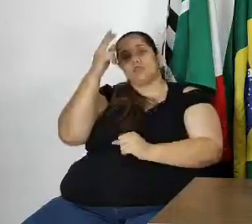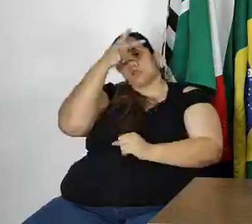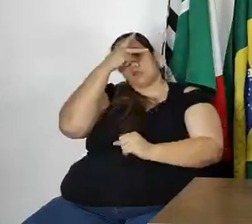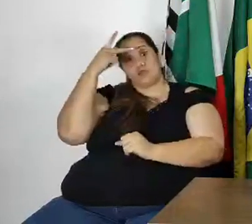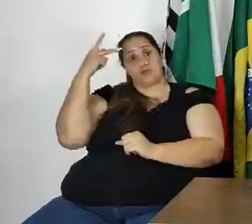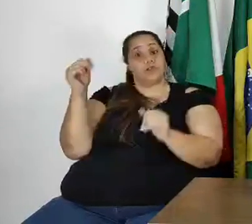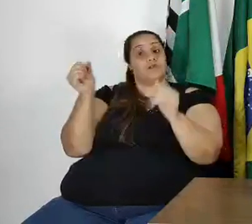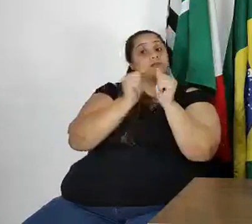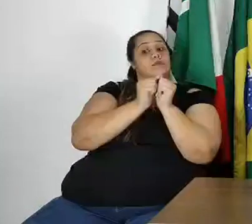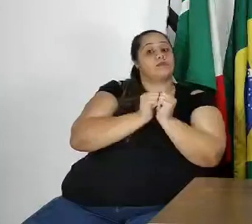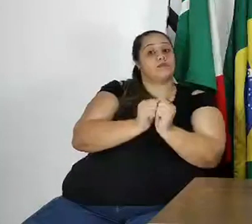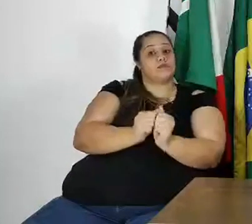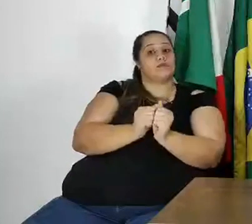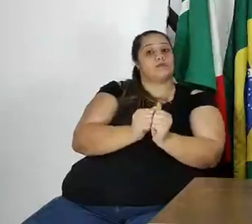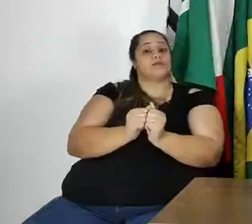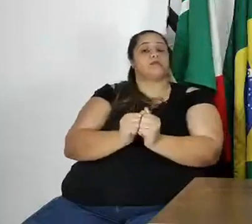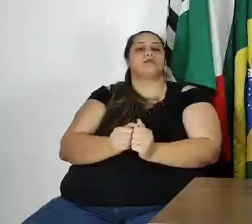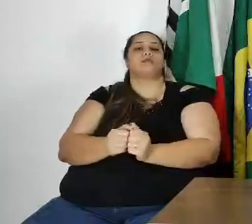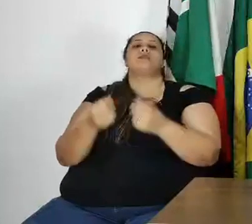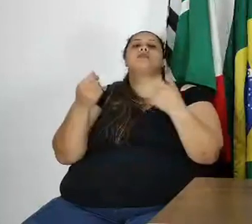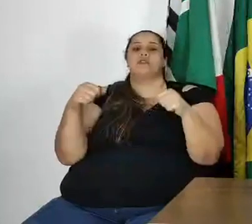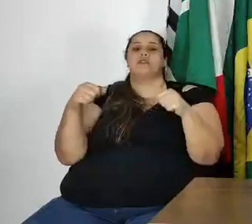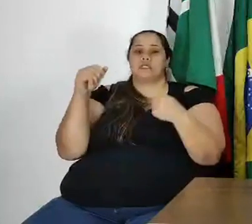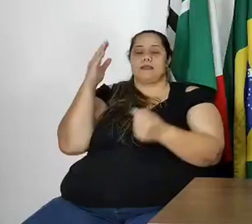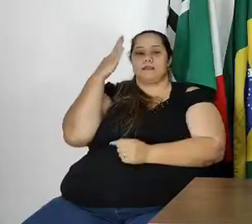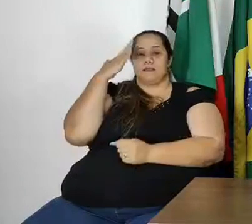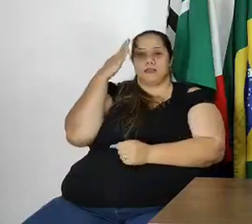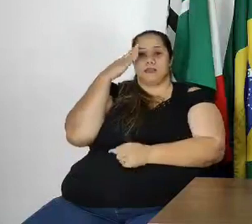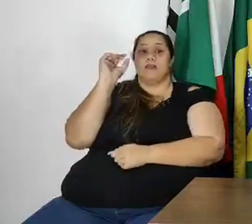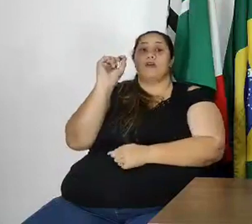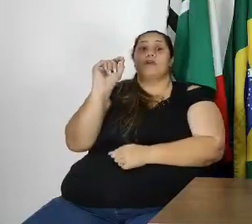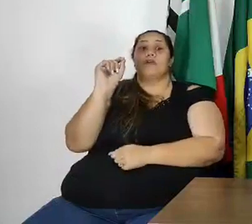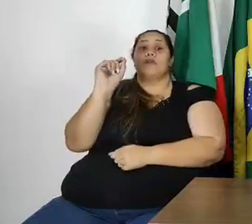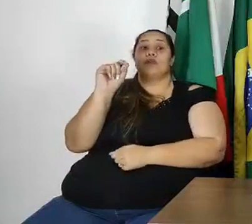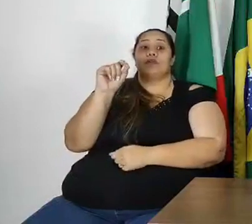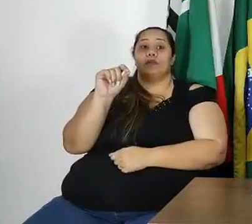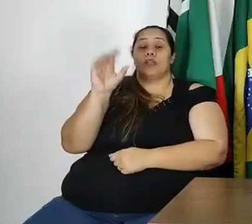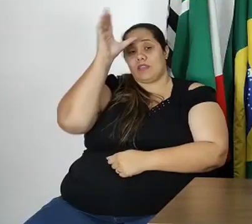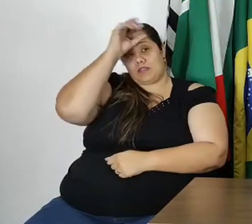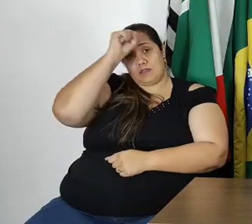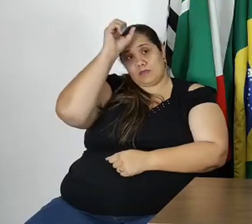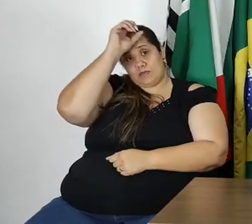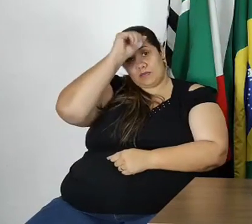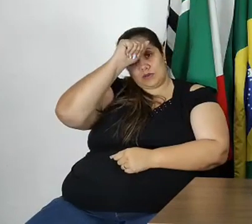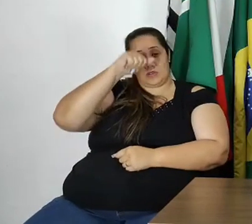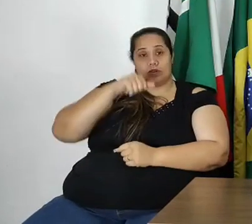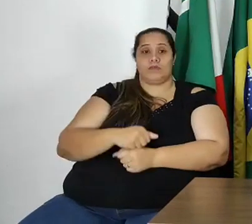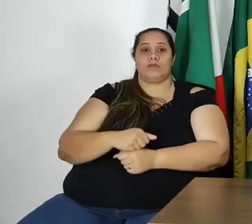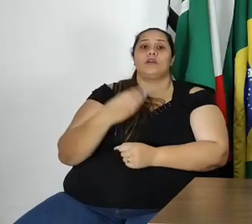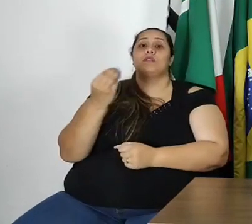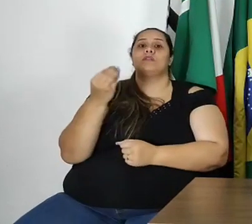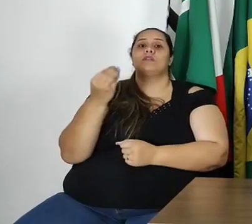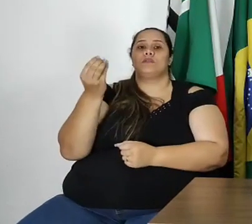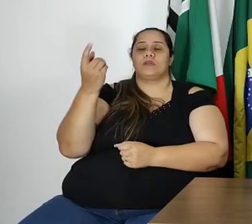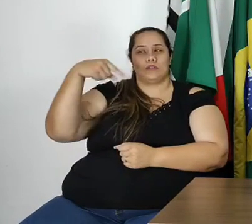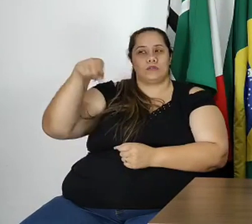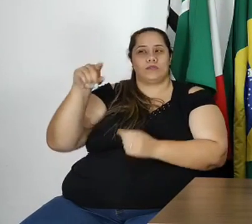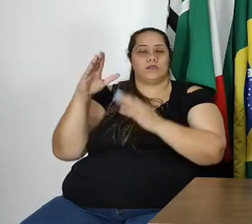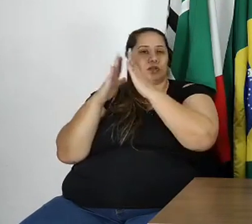sendo a companhia deles, precisamos entender o que eles estão aprendendo fora das nossas casas